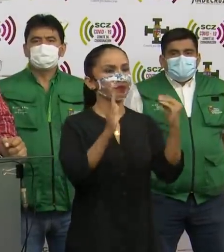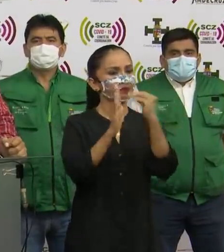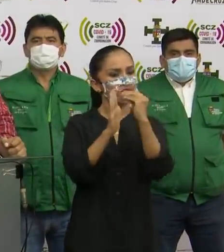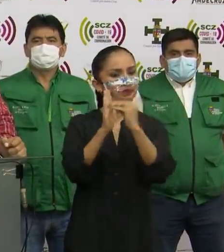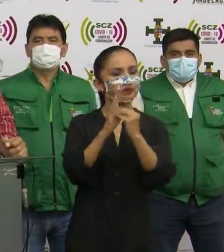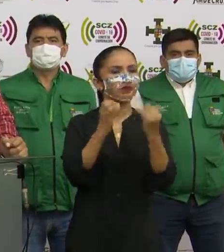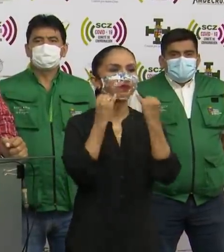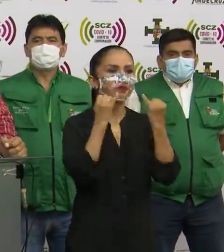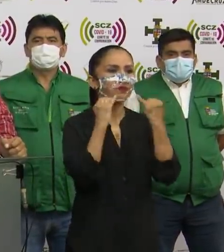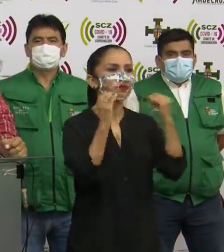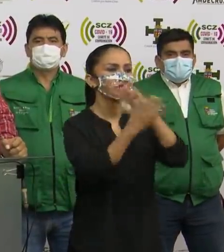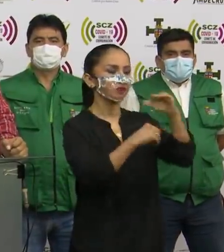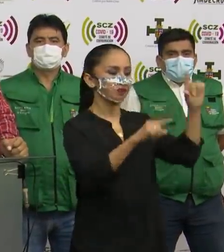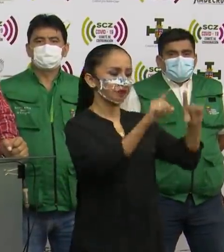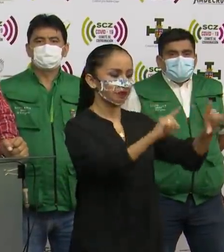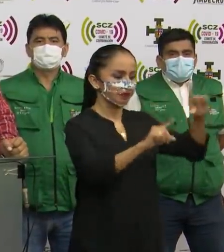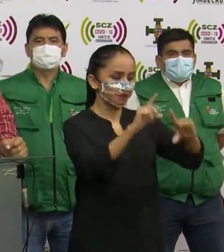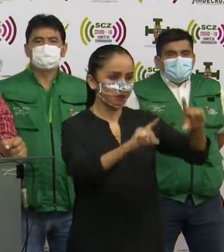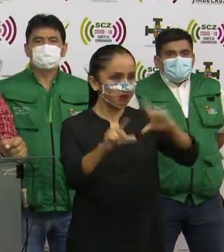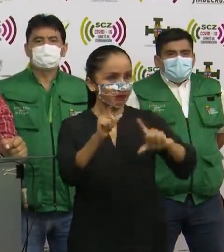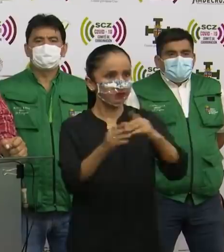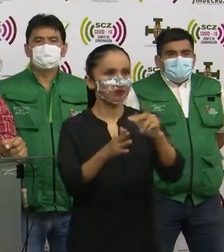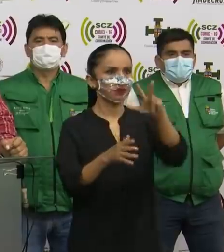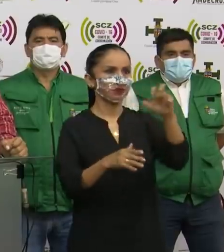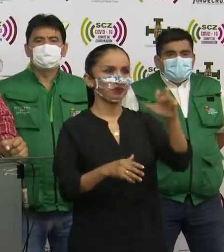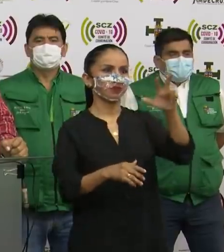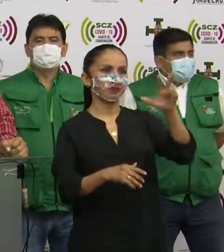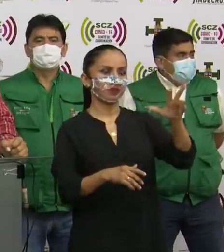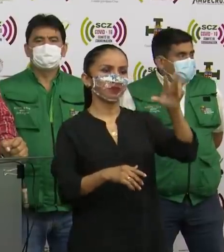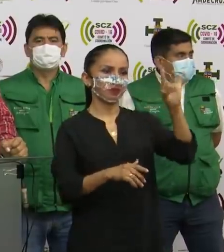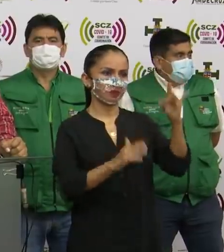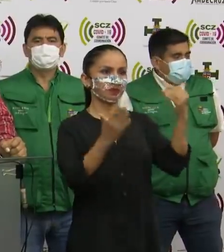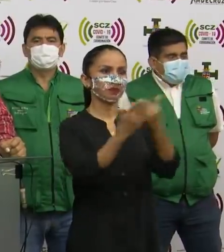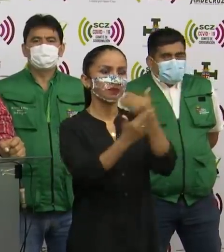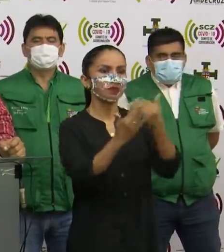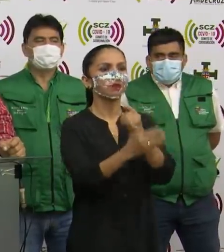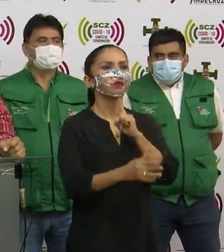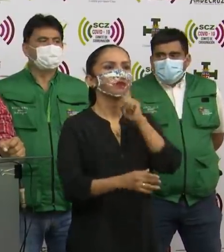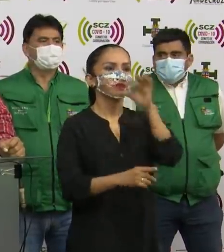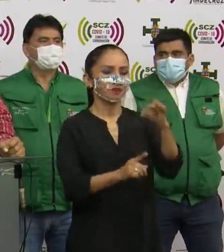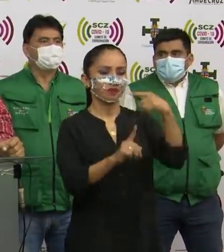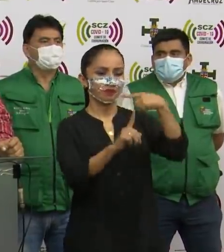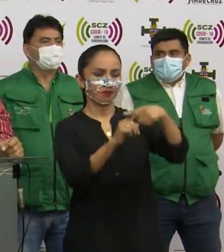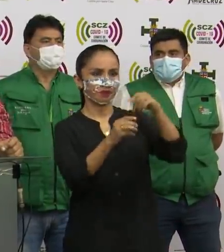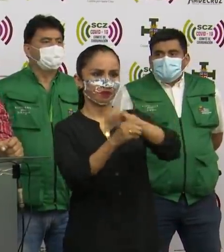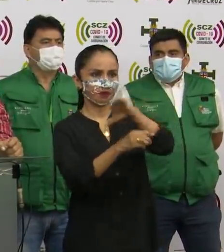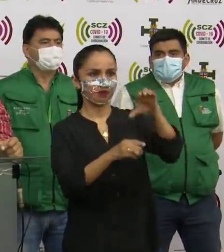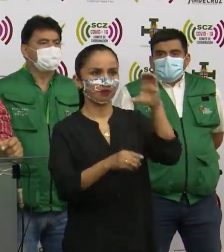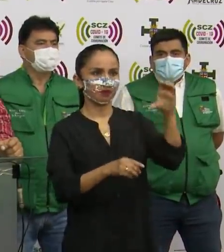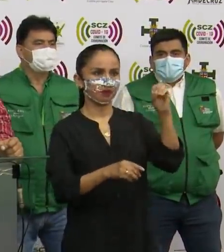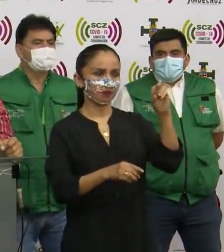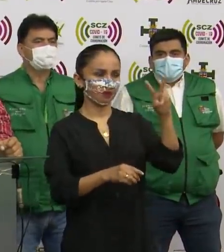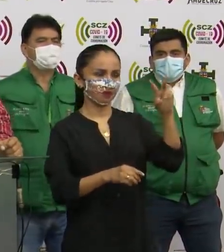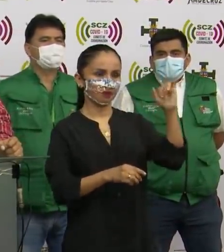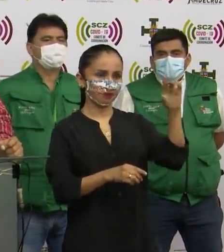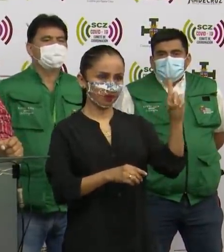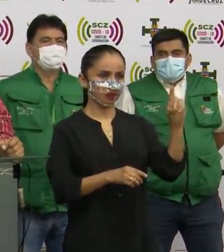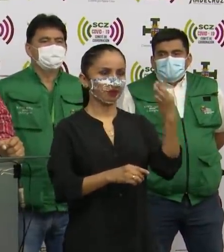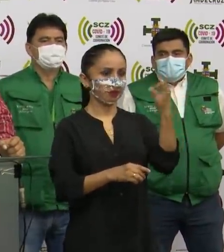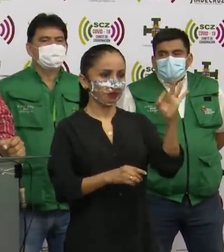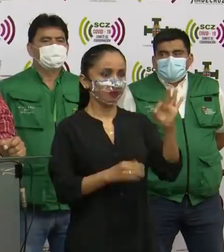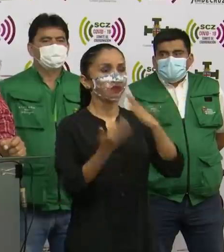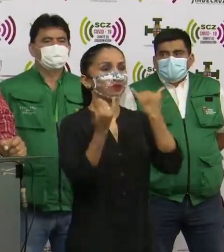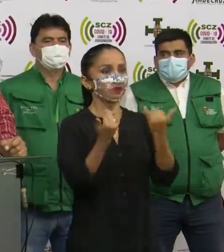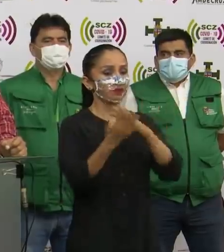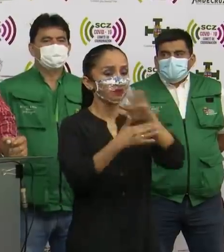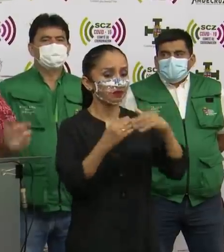laboratorios a la hora y la fecha de 338 nuevos casos confirmados de COVID-19, que suman al